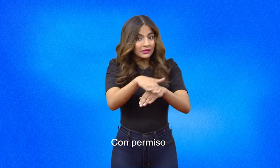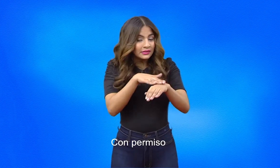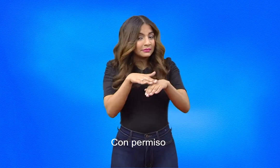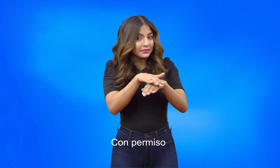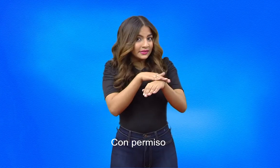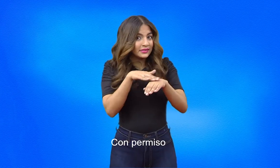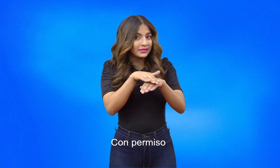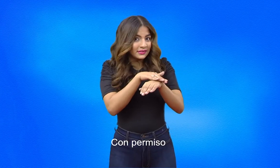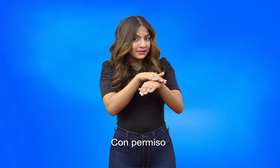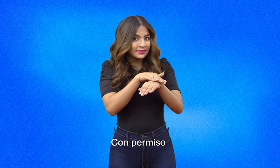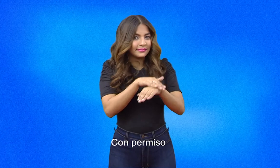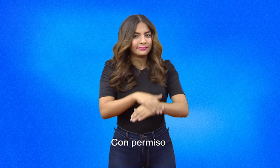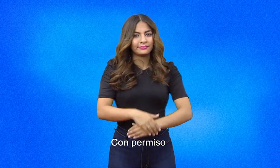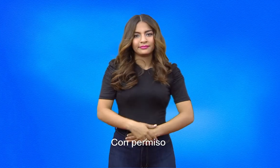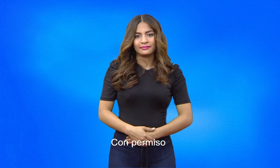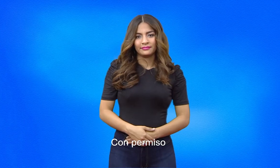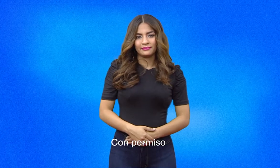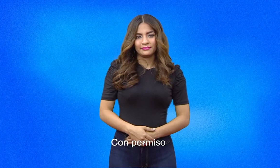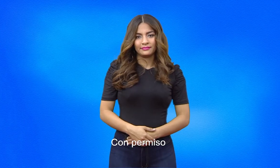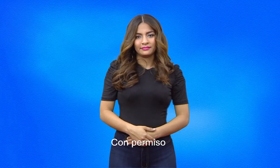Con permiso.